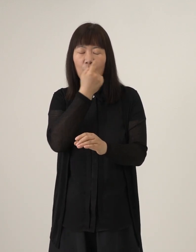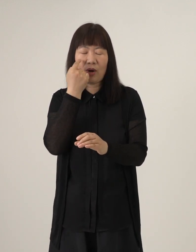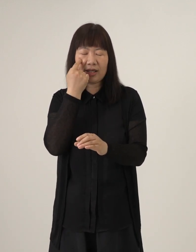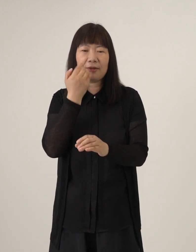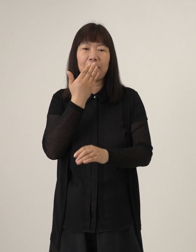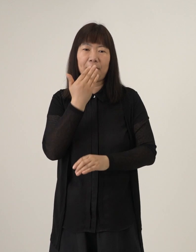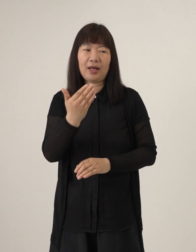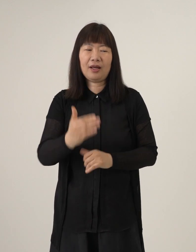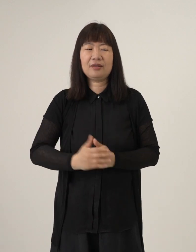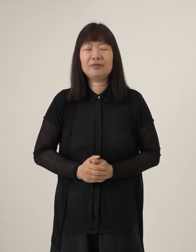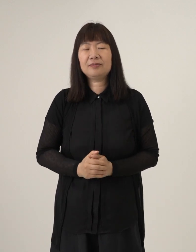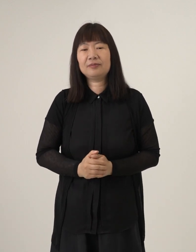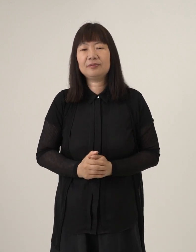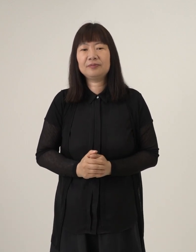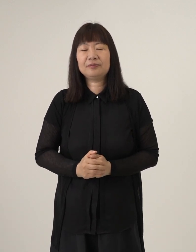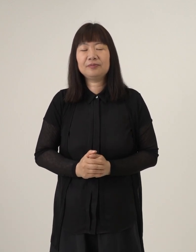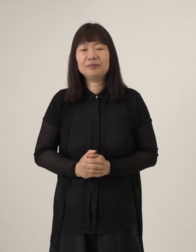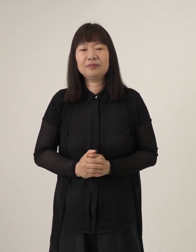있는 거죠.